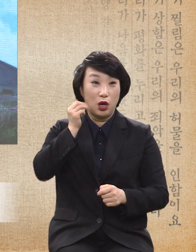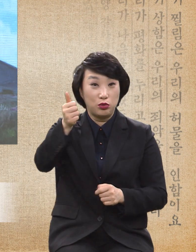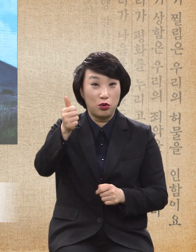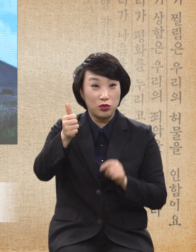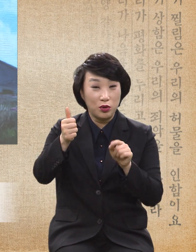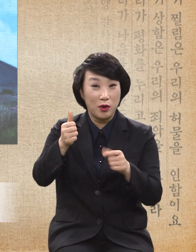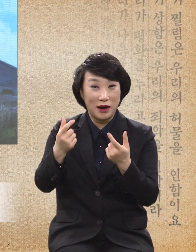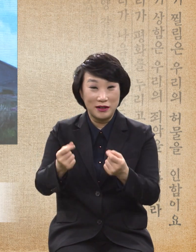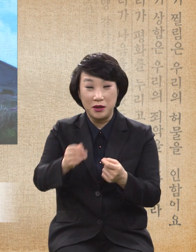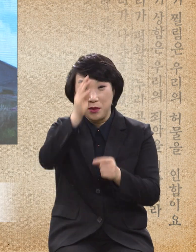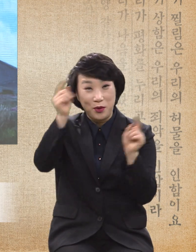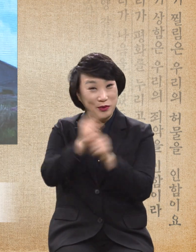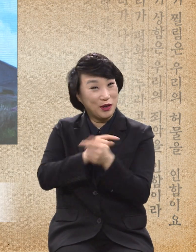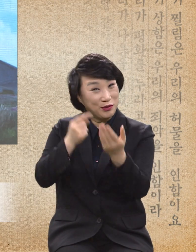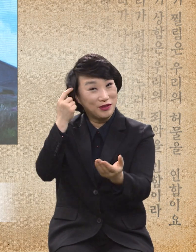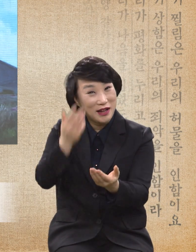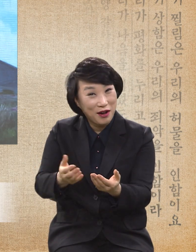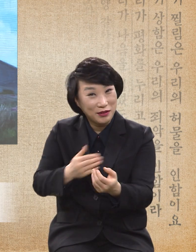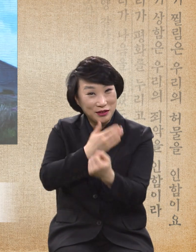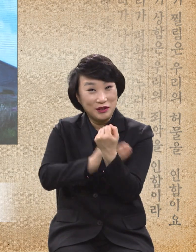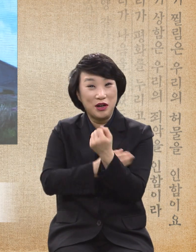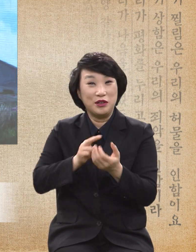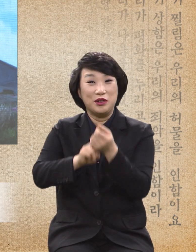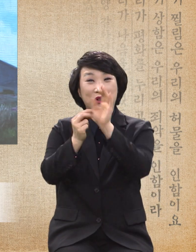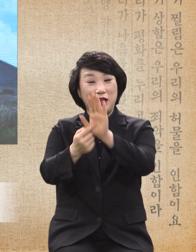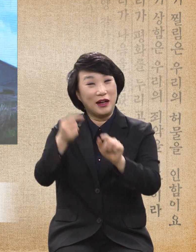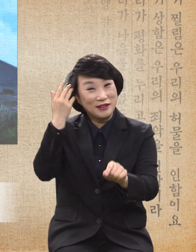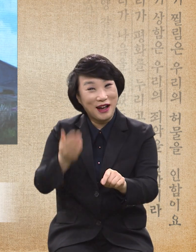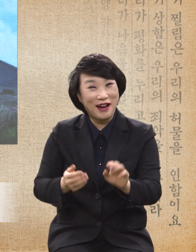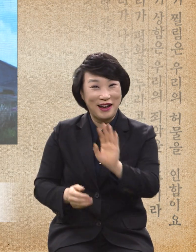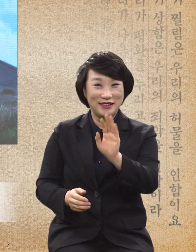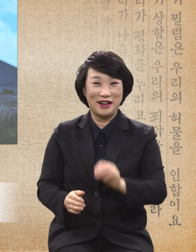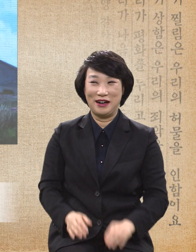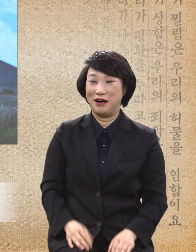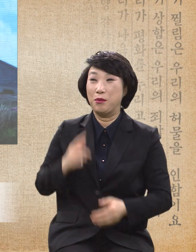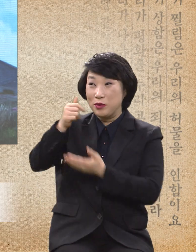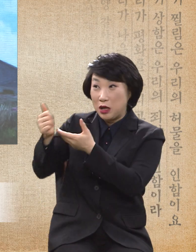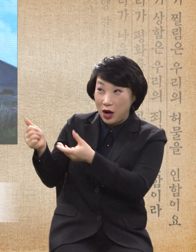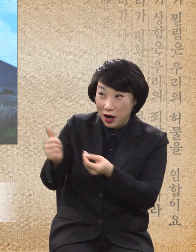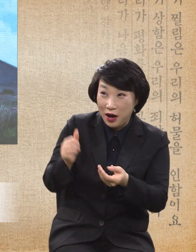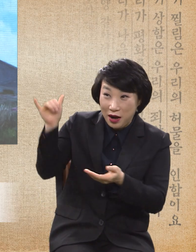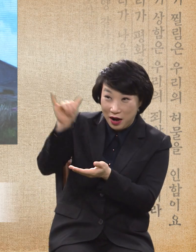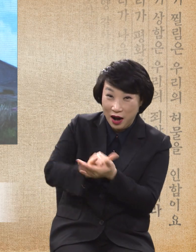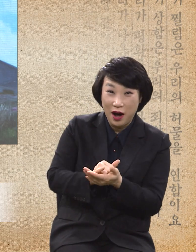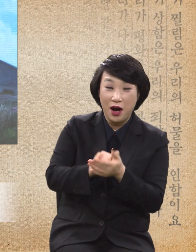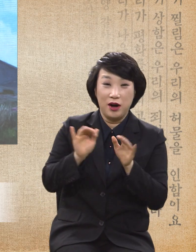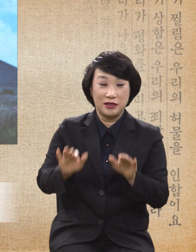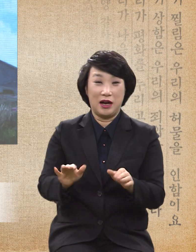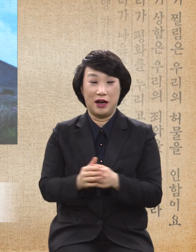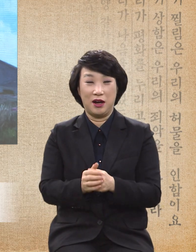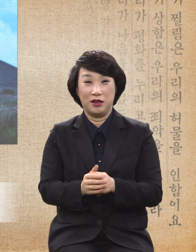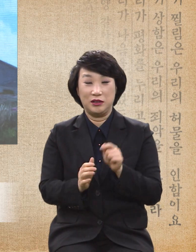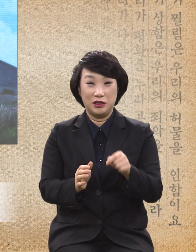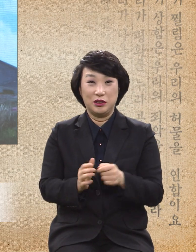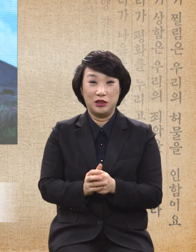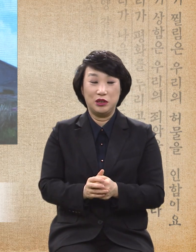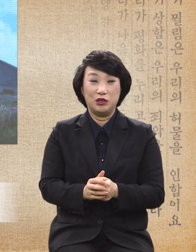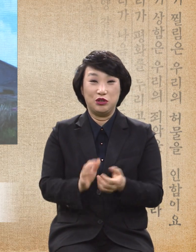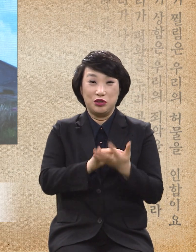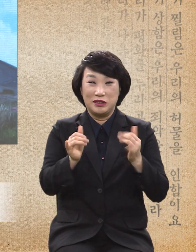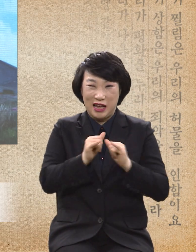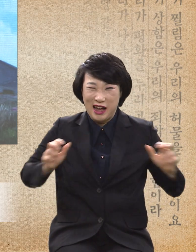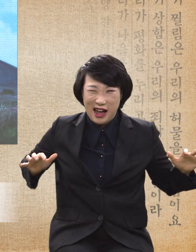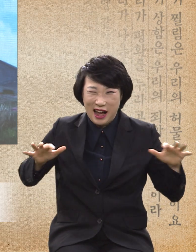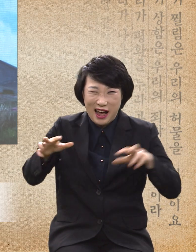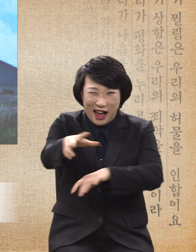대통령이 그런 병을 고치고 능력을 행할 수 있느냐, 그러니까 목사님이 오시면 그렇게 엄청난 사람이